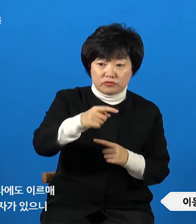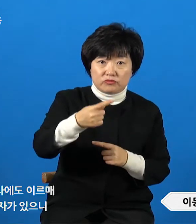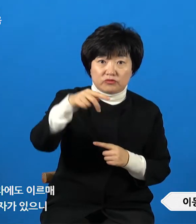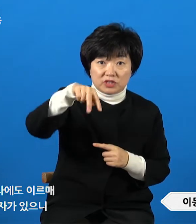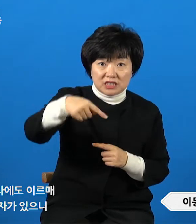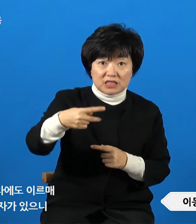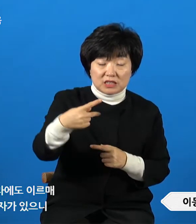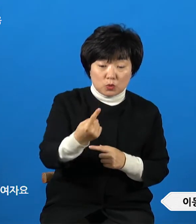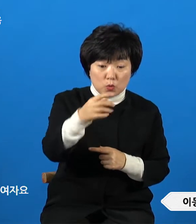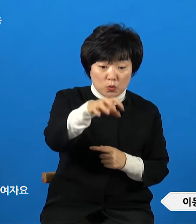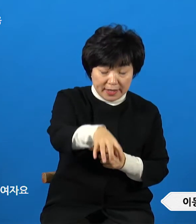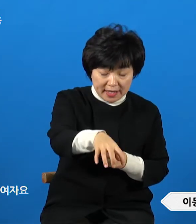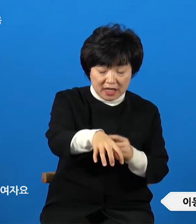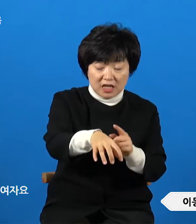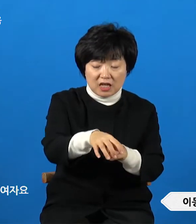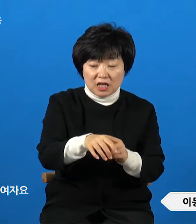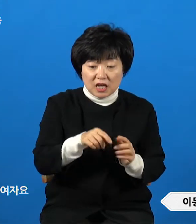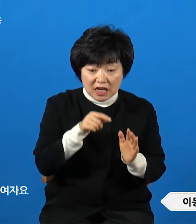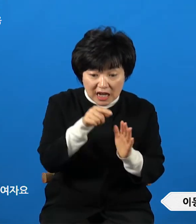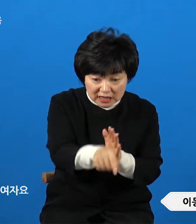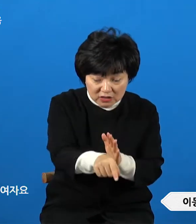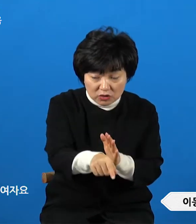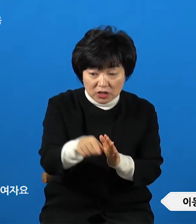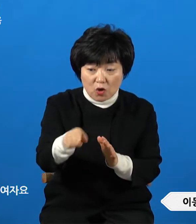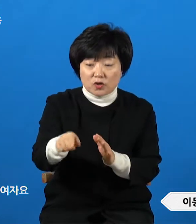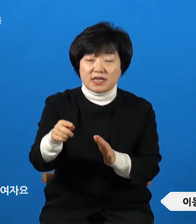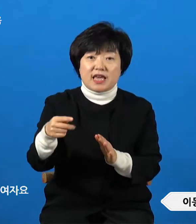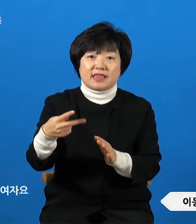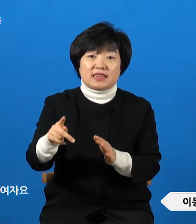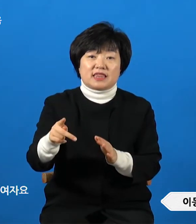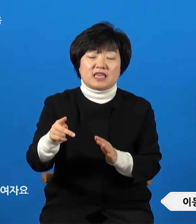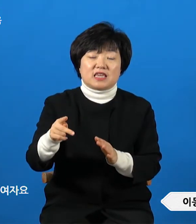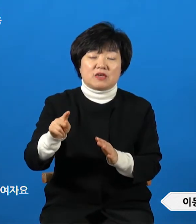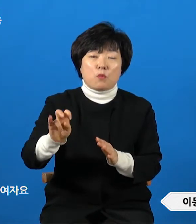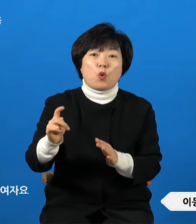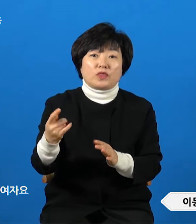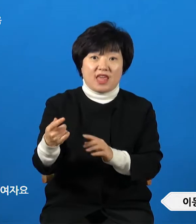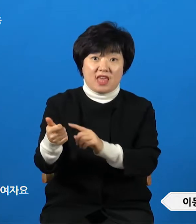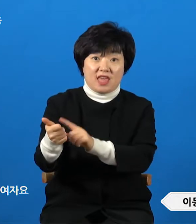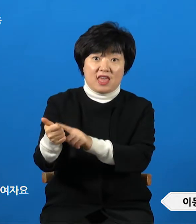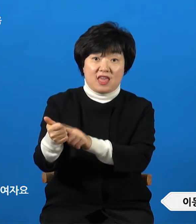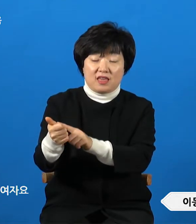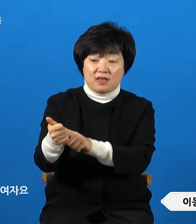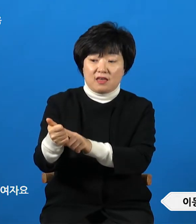디모데라는 제자가 있으니 그 어머니는 믿는 여자요 아버지는 헬라인이라. 이